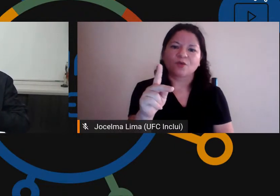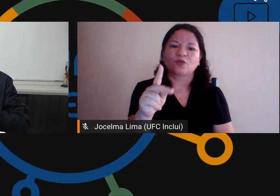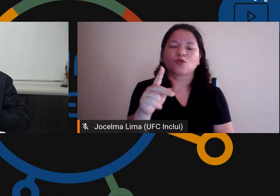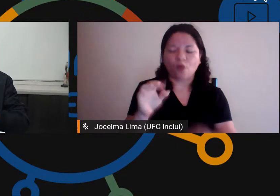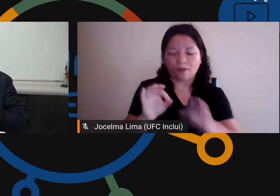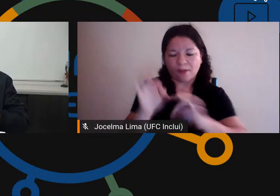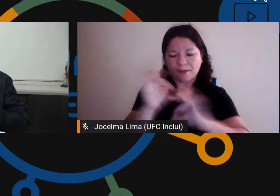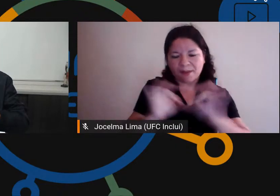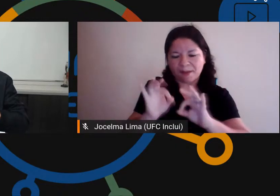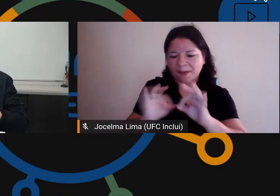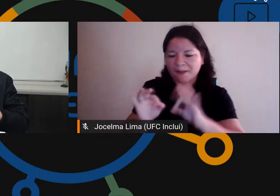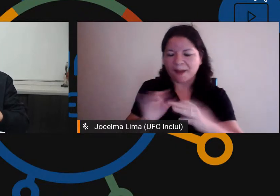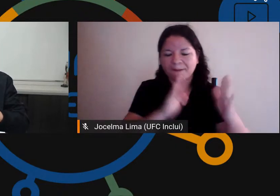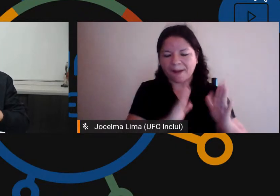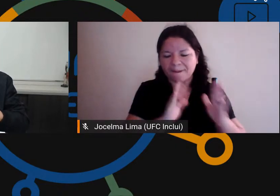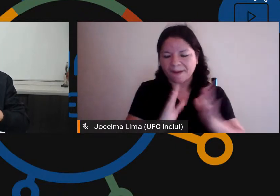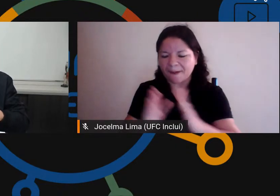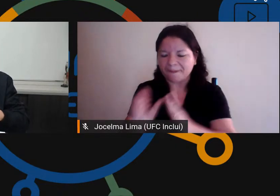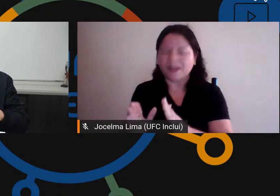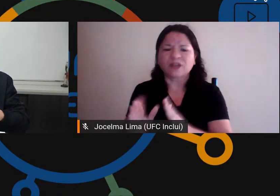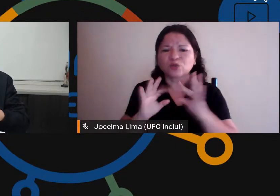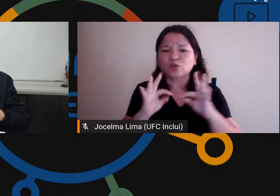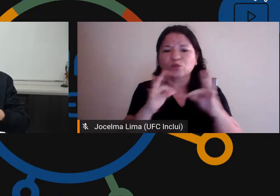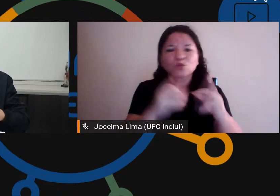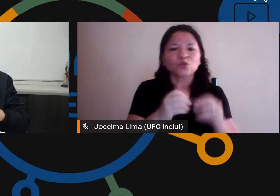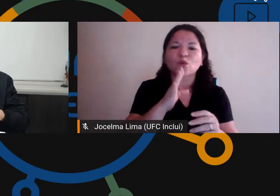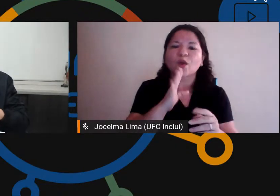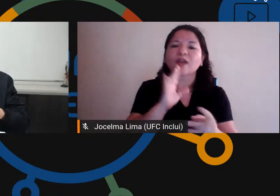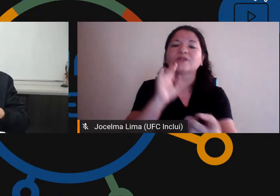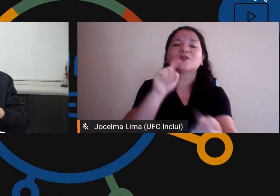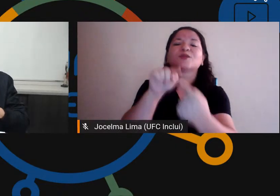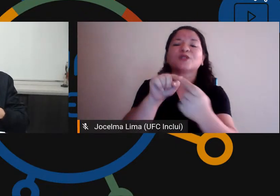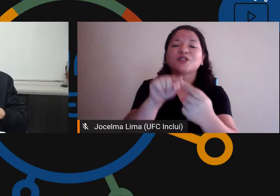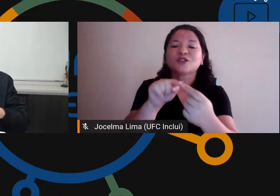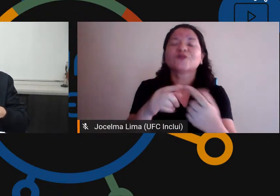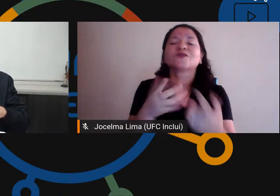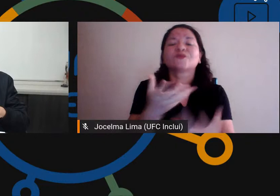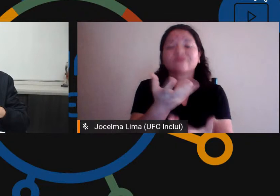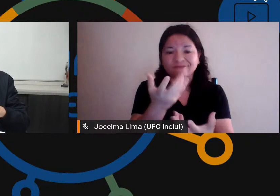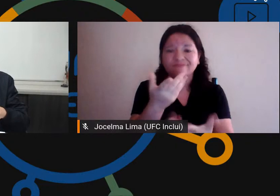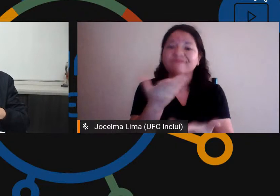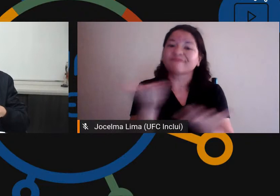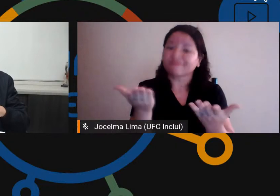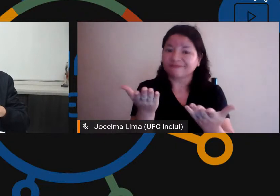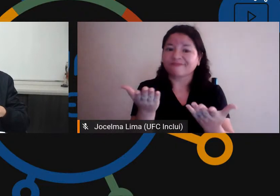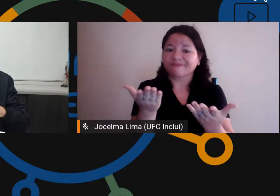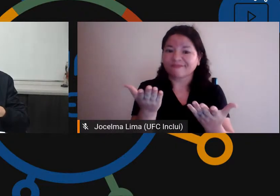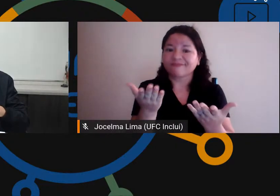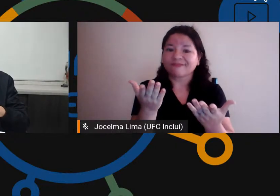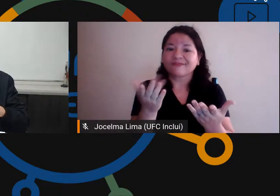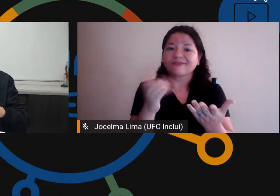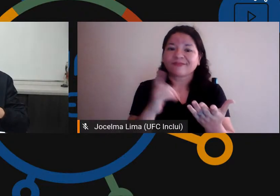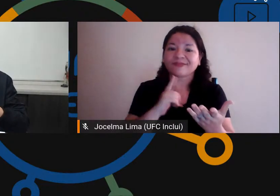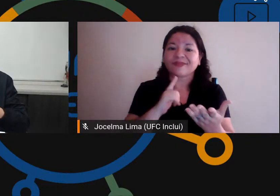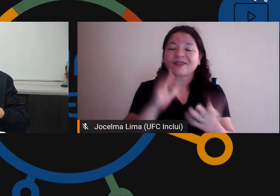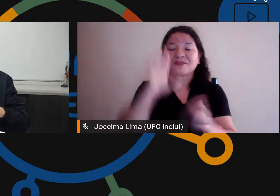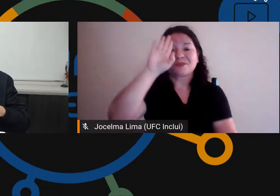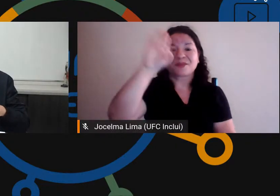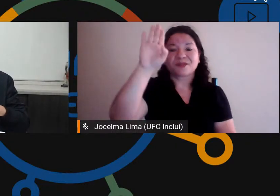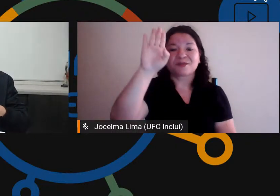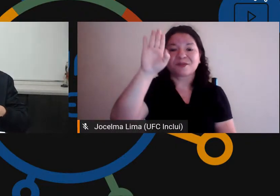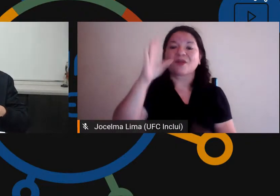aula. Você tem o objetivo da aula, que você sabe onde você quer chegar. Onde você quer chegar é o foco central, que